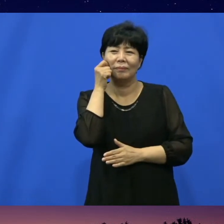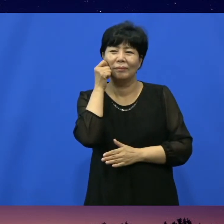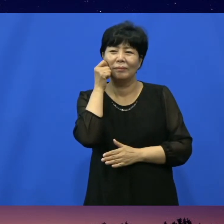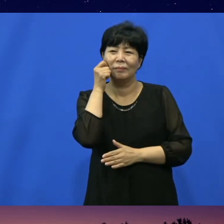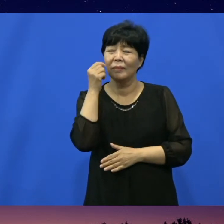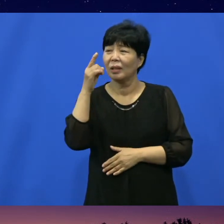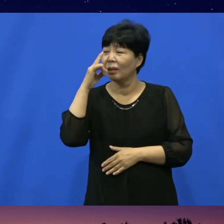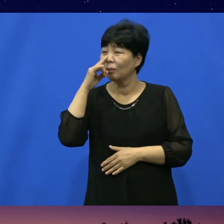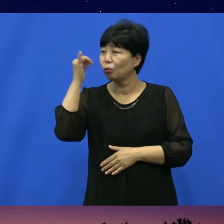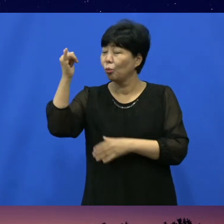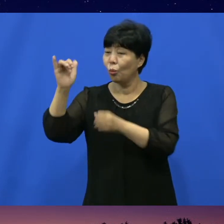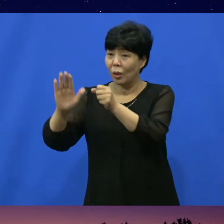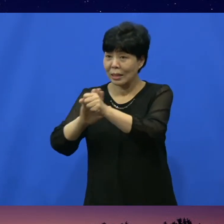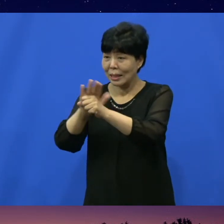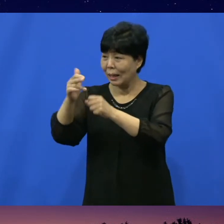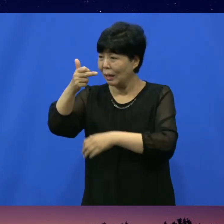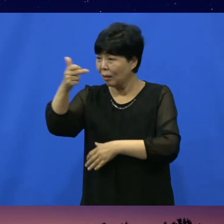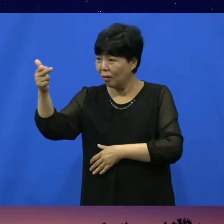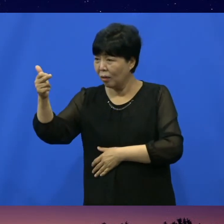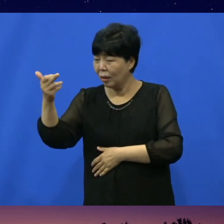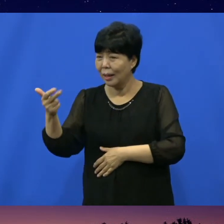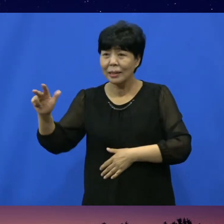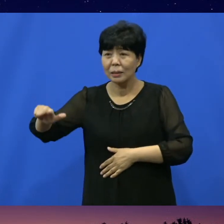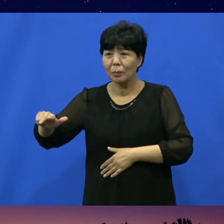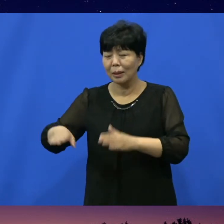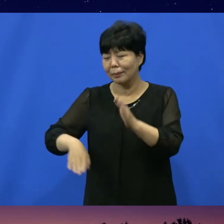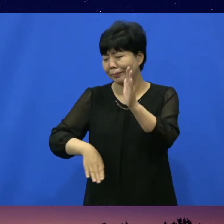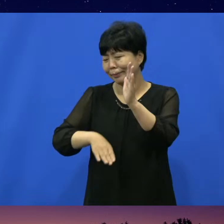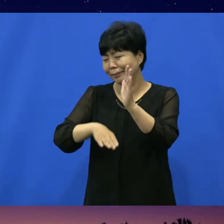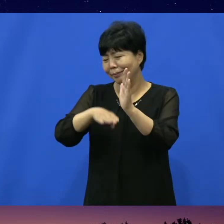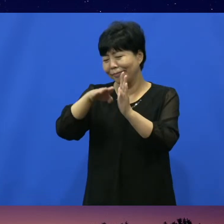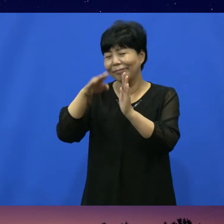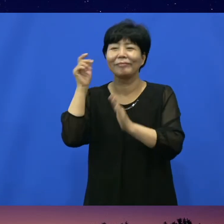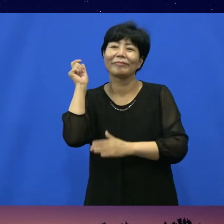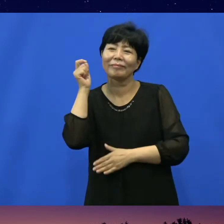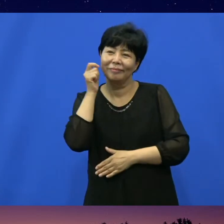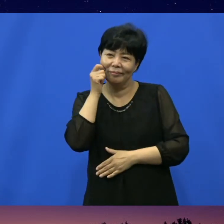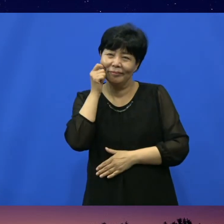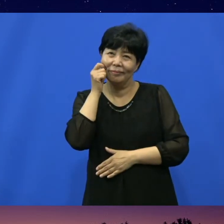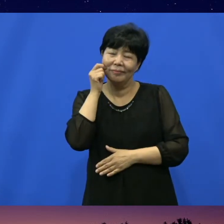부모의 사랑이 크지만 채워지지 않잖아요. 함량 부족이에요.